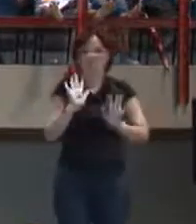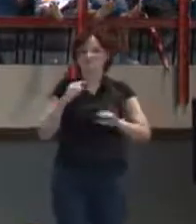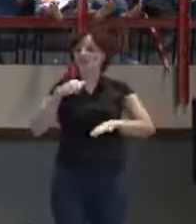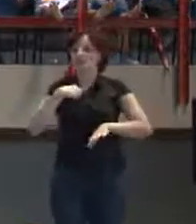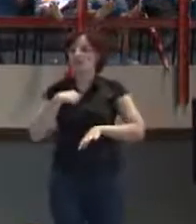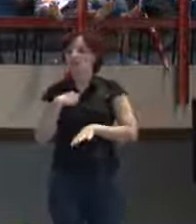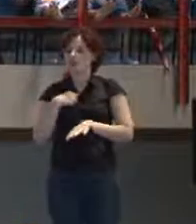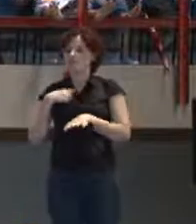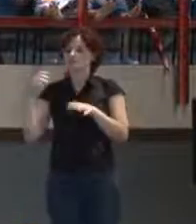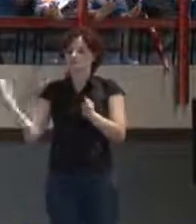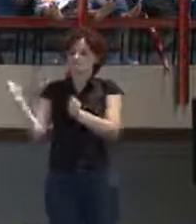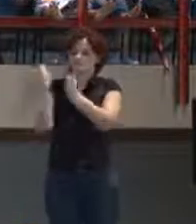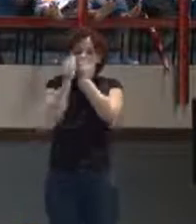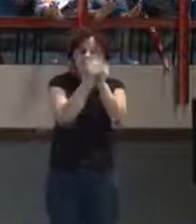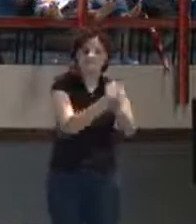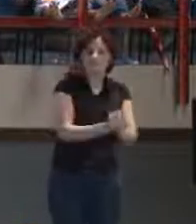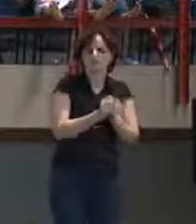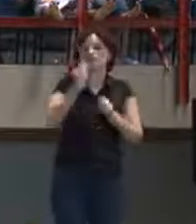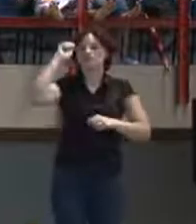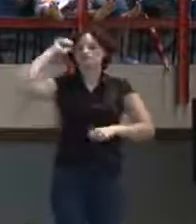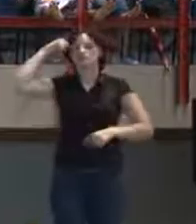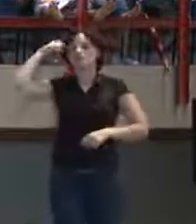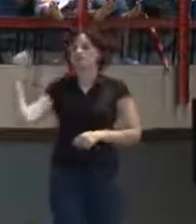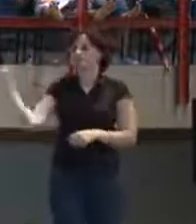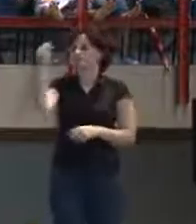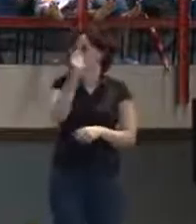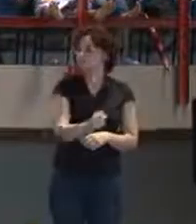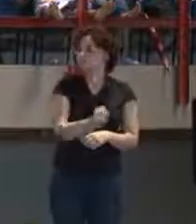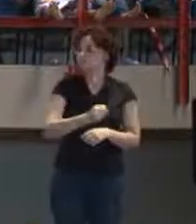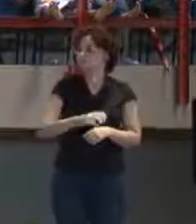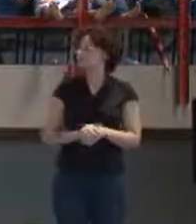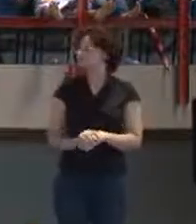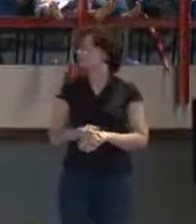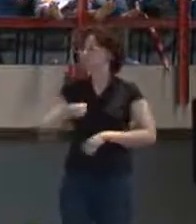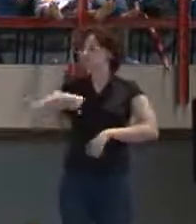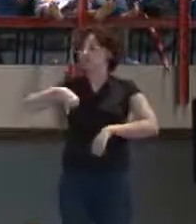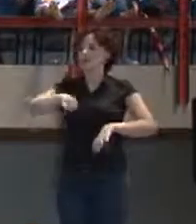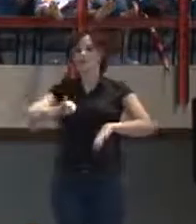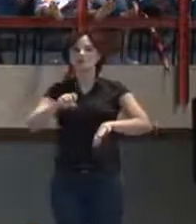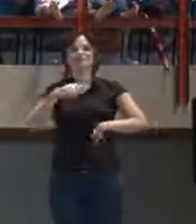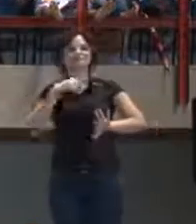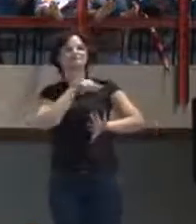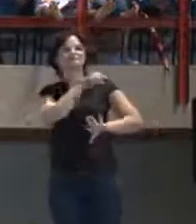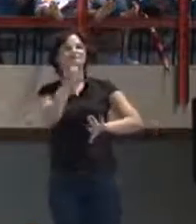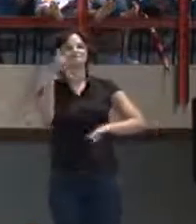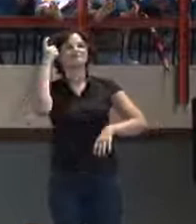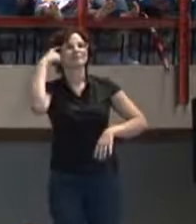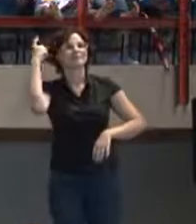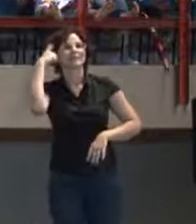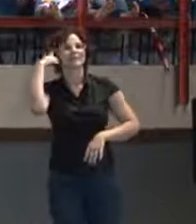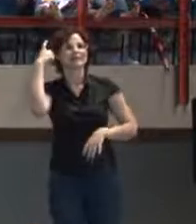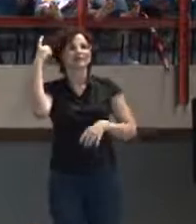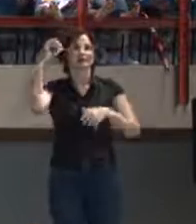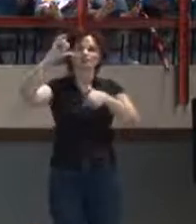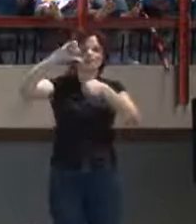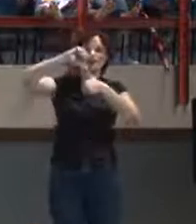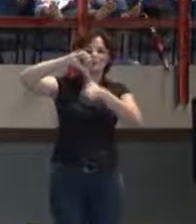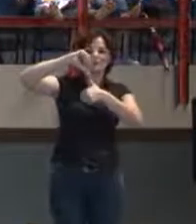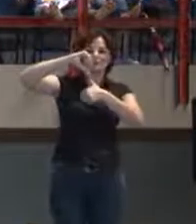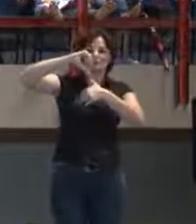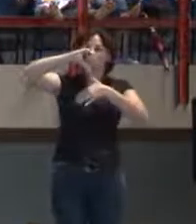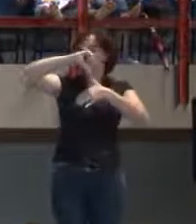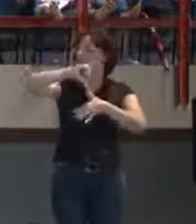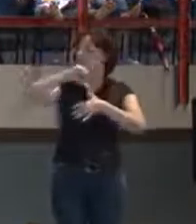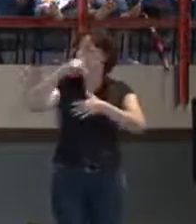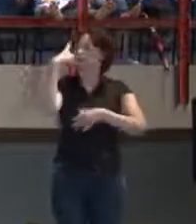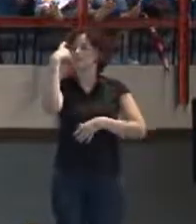sistema trazendo o negro. Agora vamos lá. Se você pensar na América Espanhola, só para vocês analisarem.